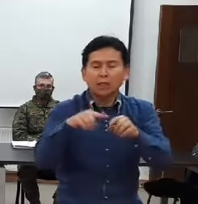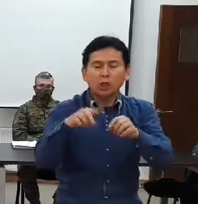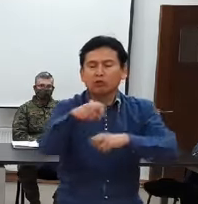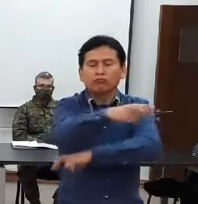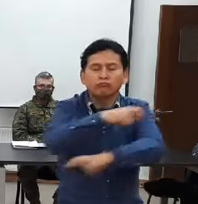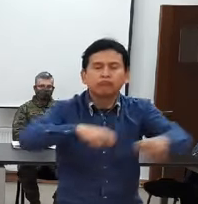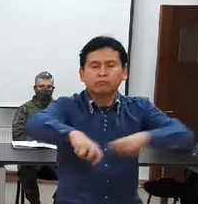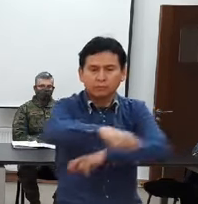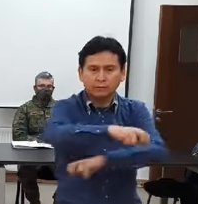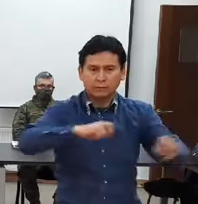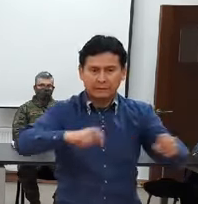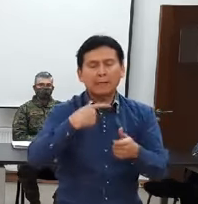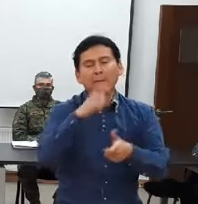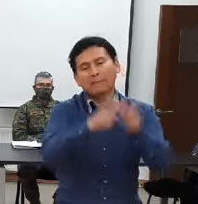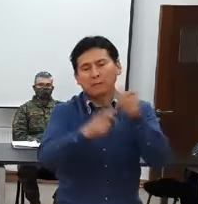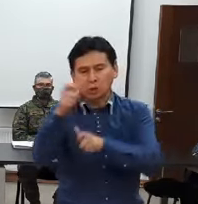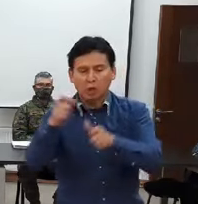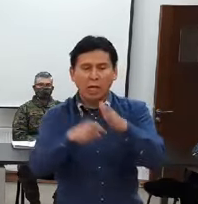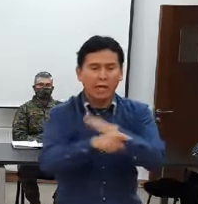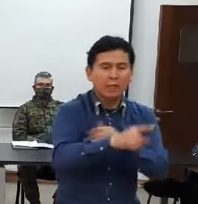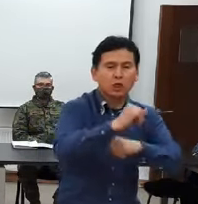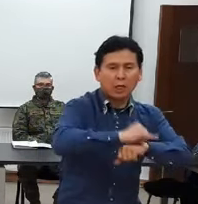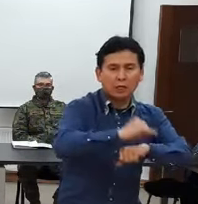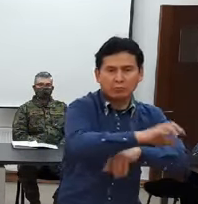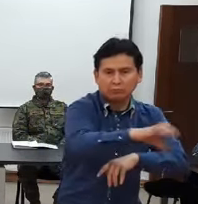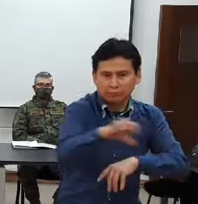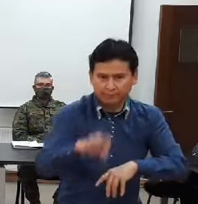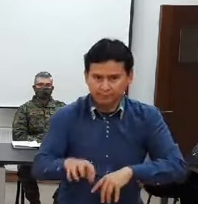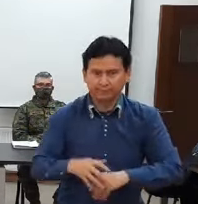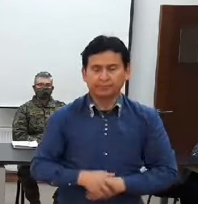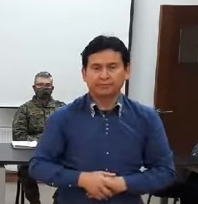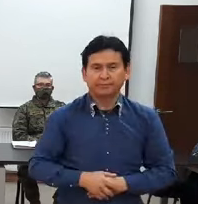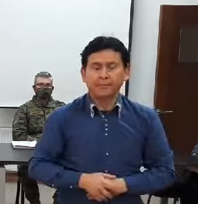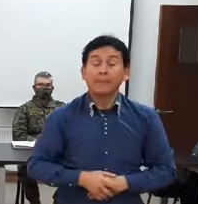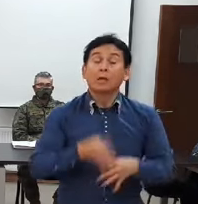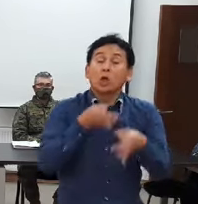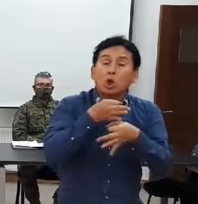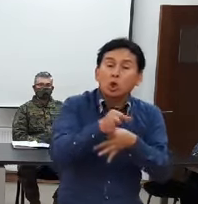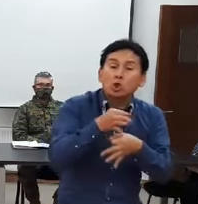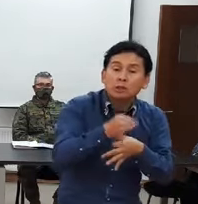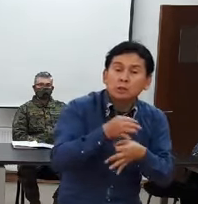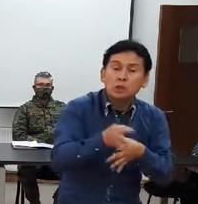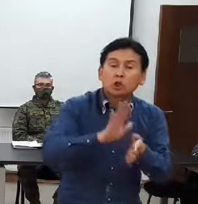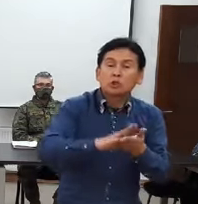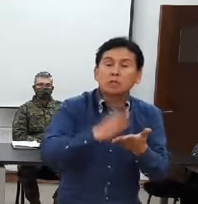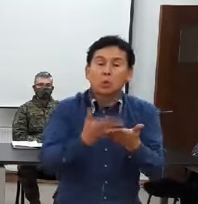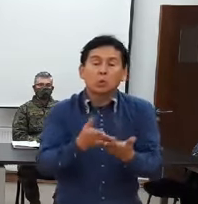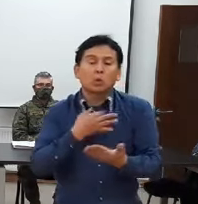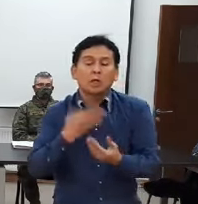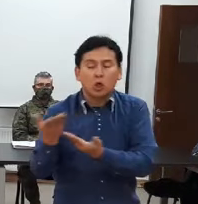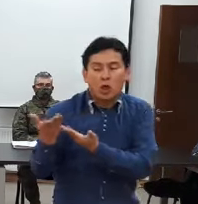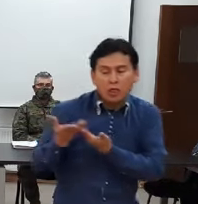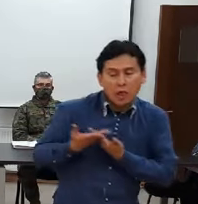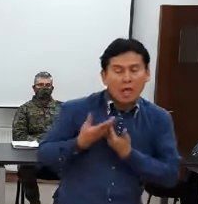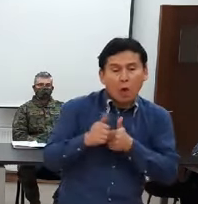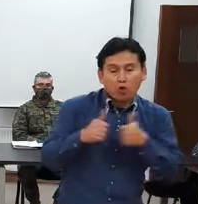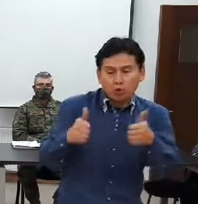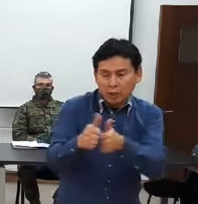innecesaria de personas al interior de nuestra región, de las indicaciones y consejos sanitarios que nos ha entregado la autoridad